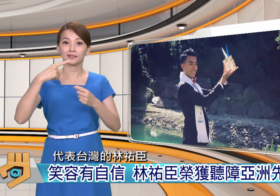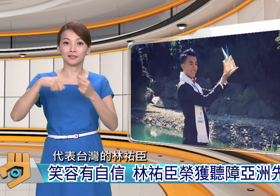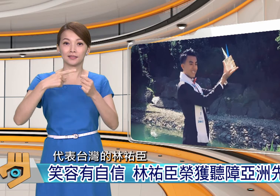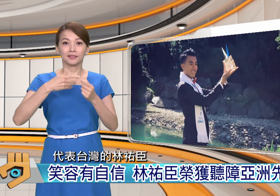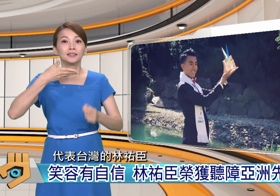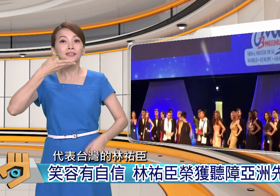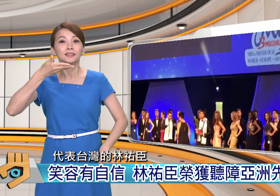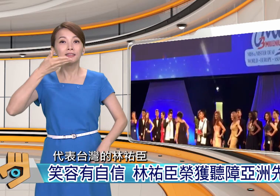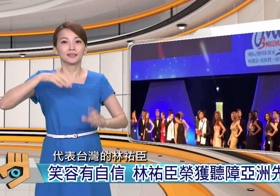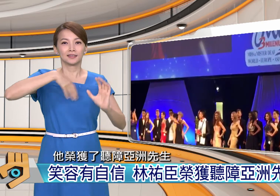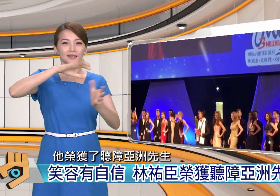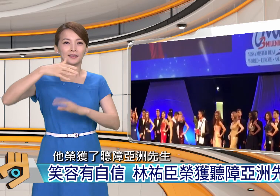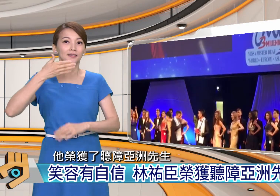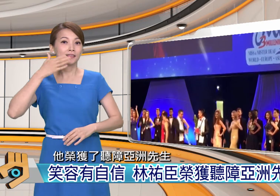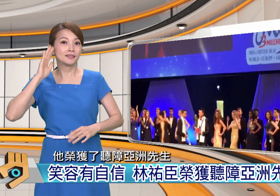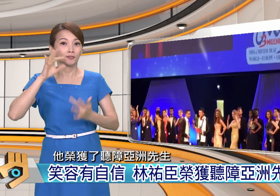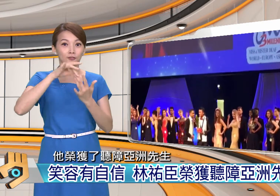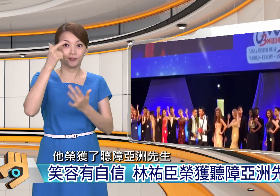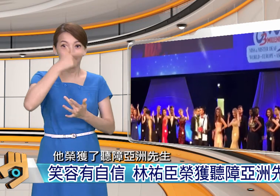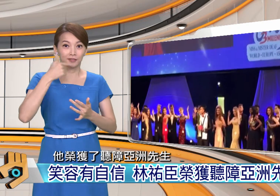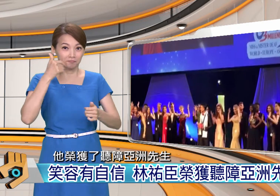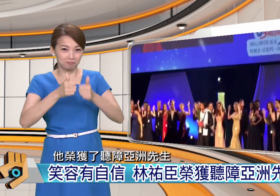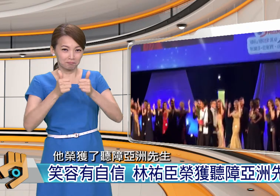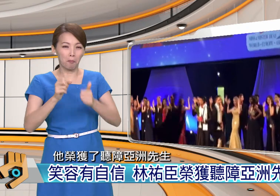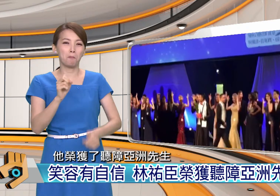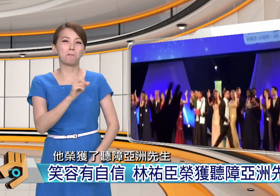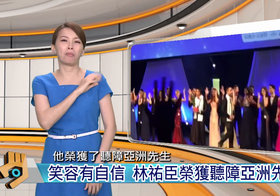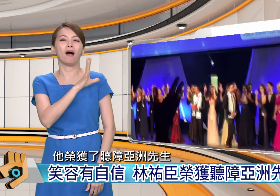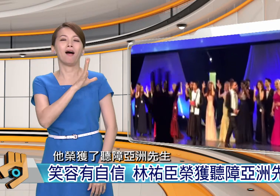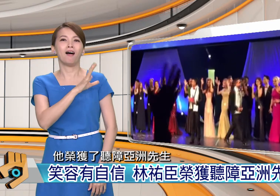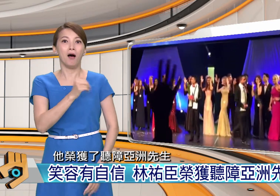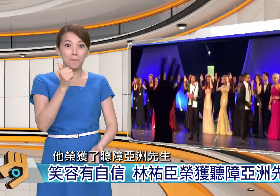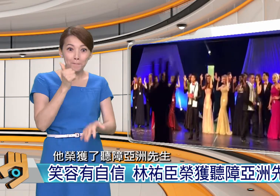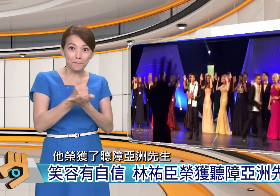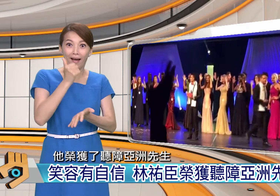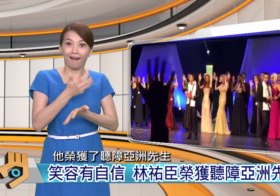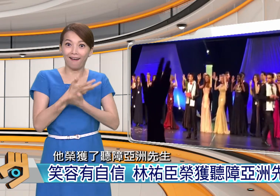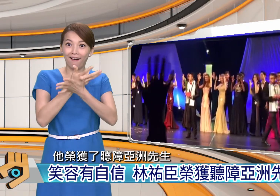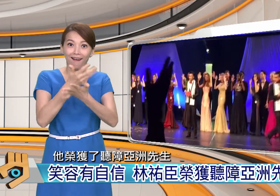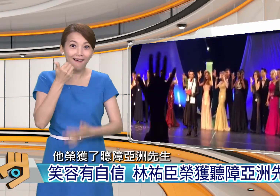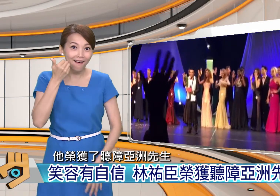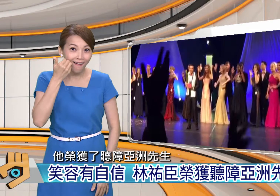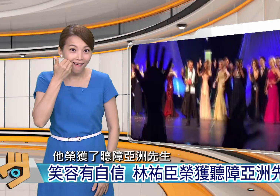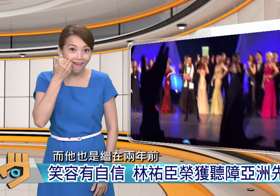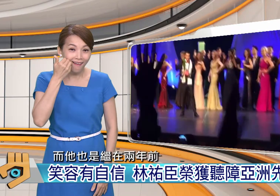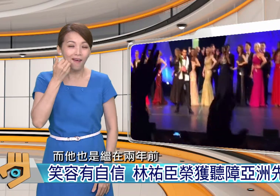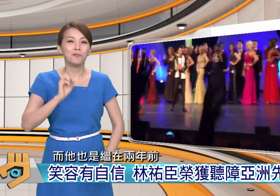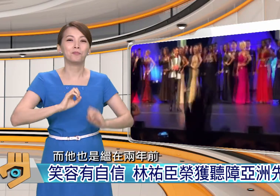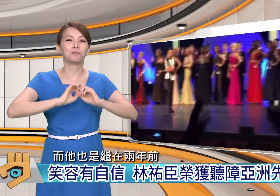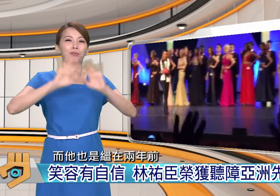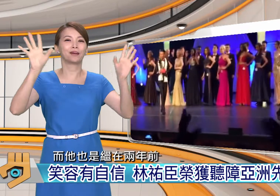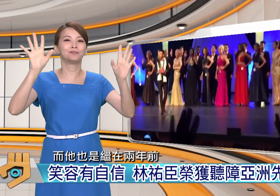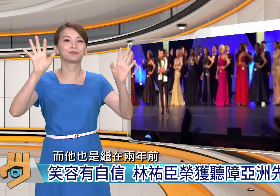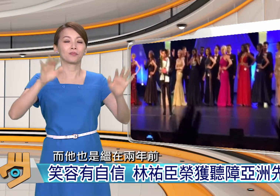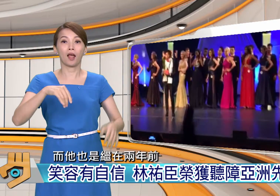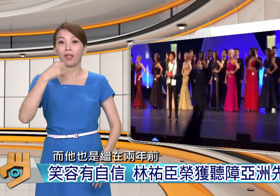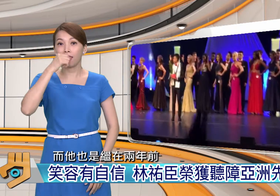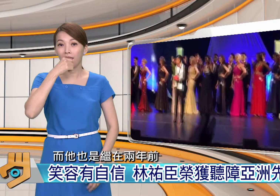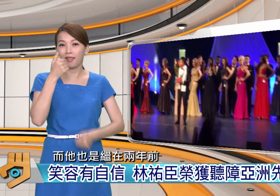佑辰，他荣获了听障亚洲先生，而他也是继在两年前